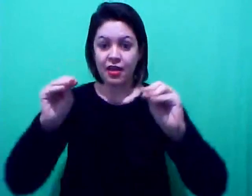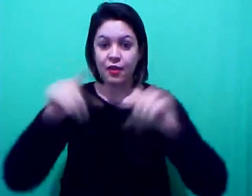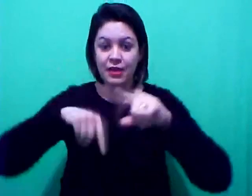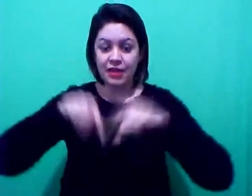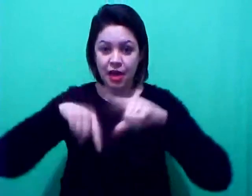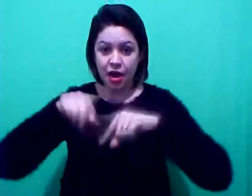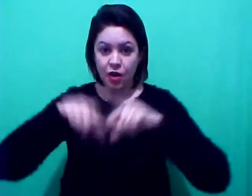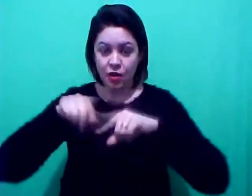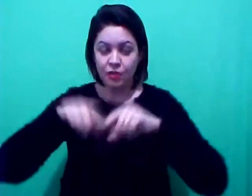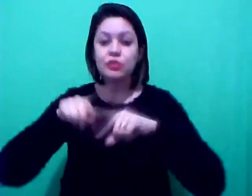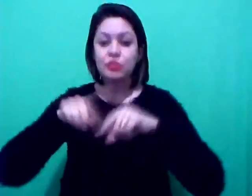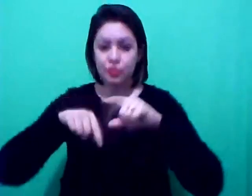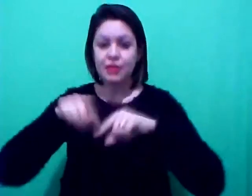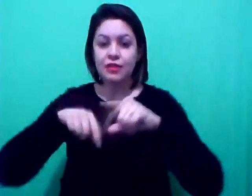Eu coloquei os materiais.